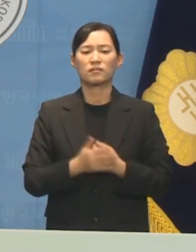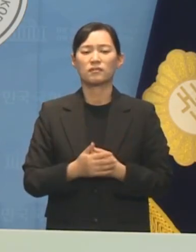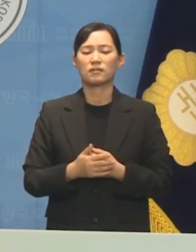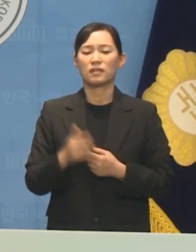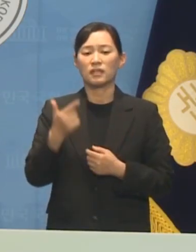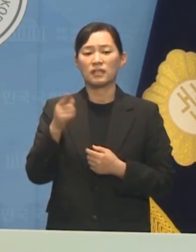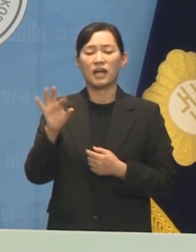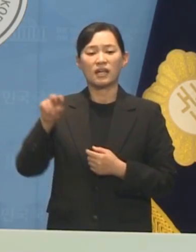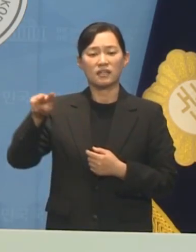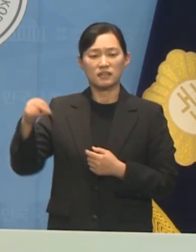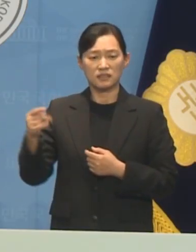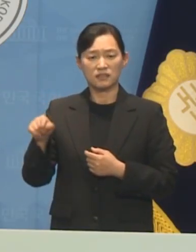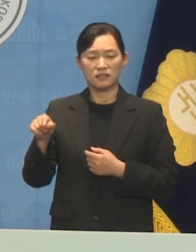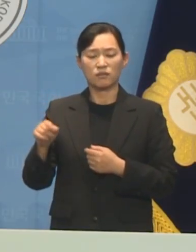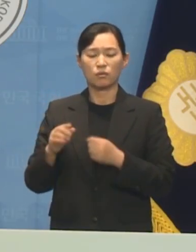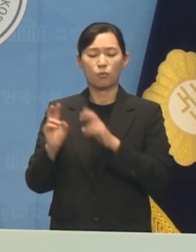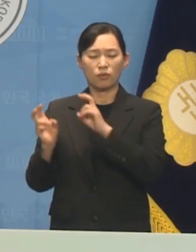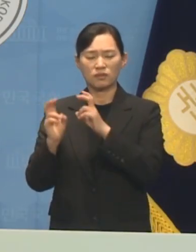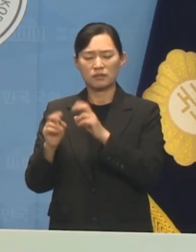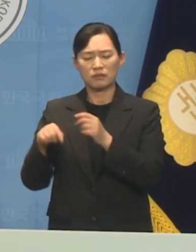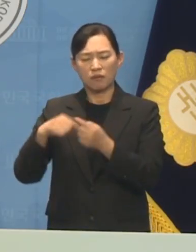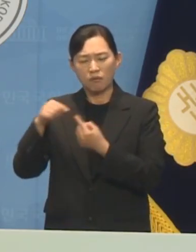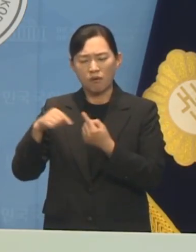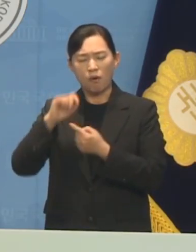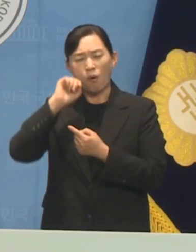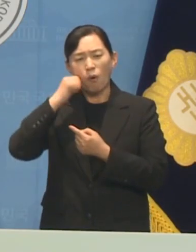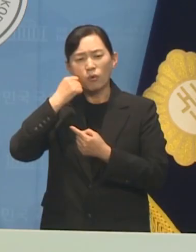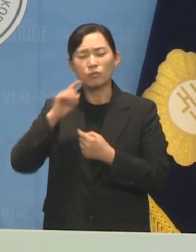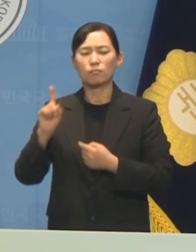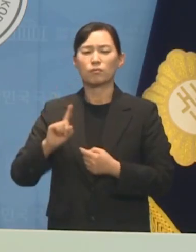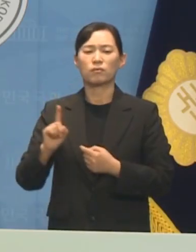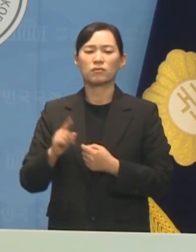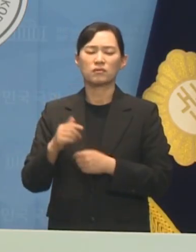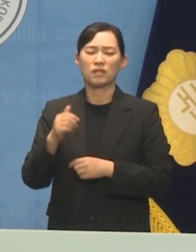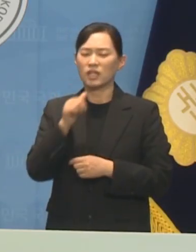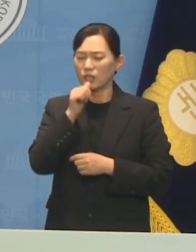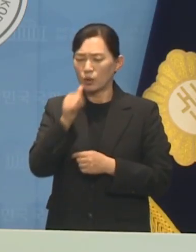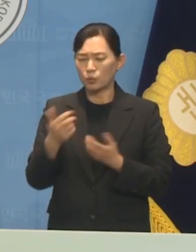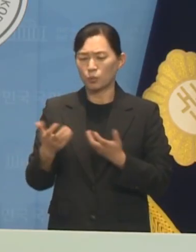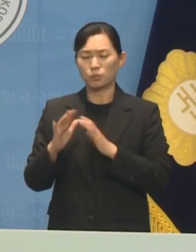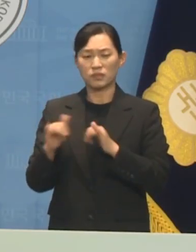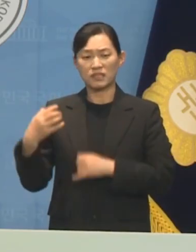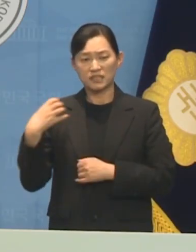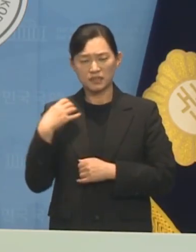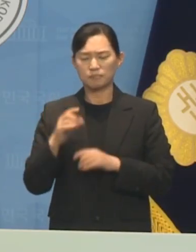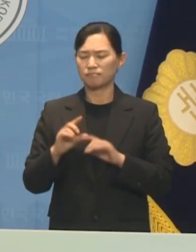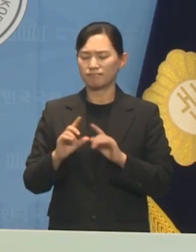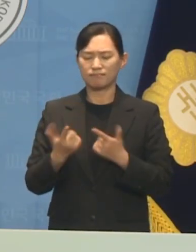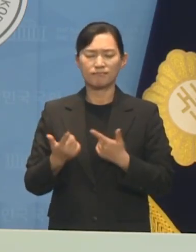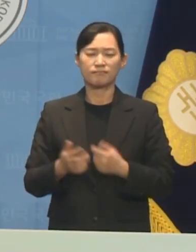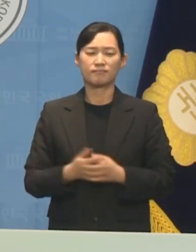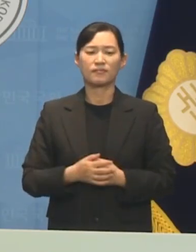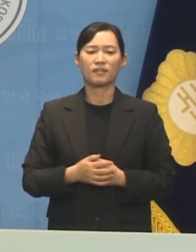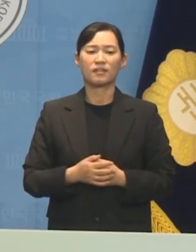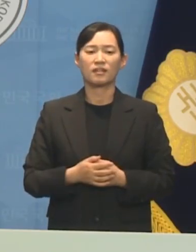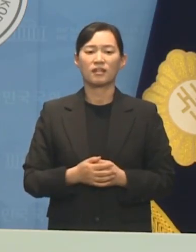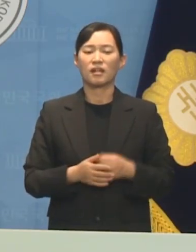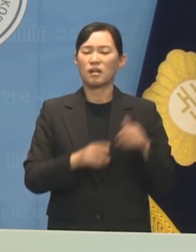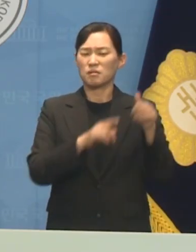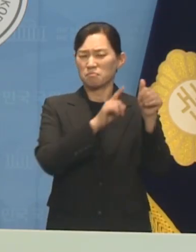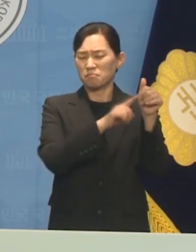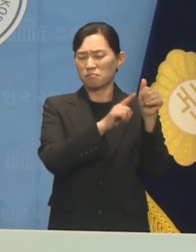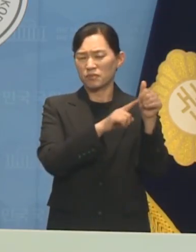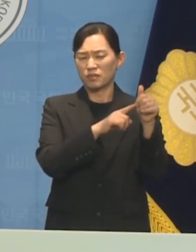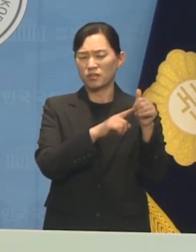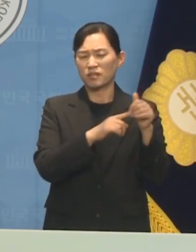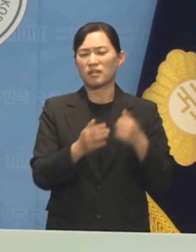나이스 엔지니어링의 지속적인 경영난은 결코 저희 노동자들의 책임이 아닙니다. 이는 모회사의